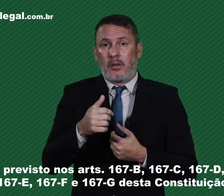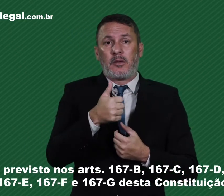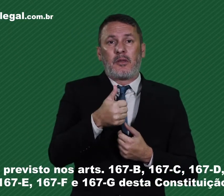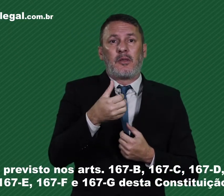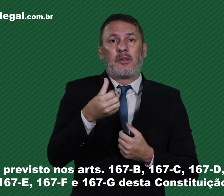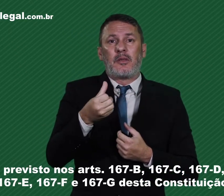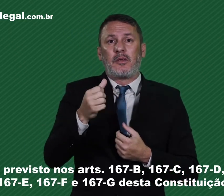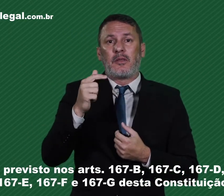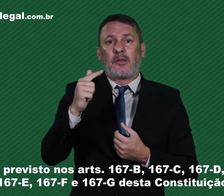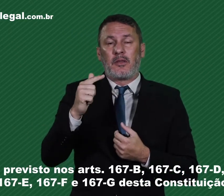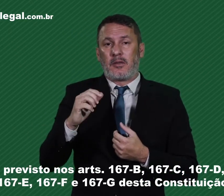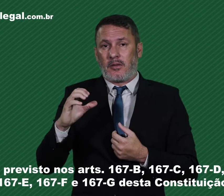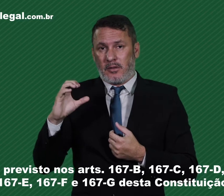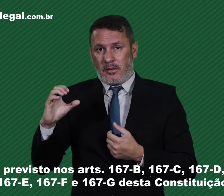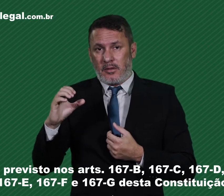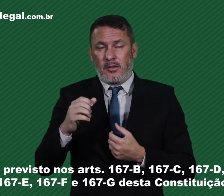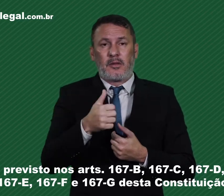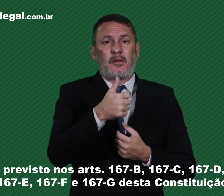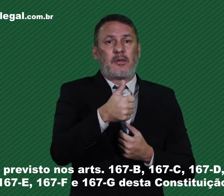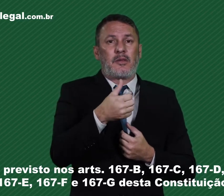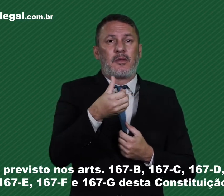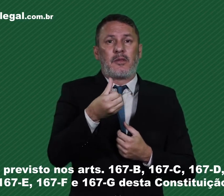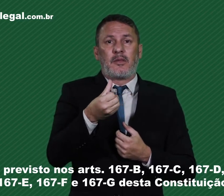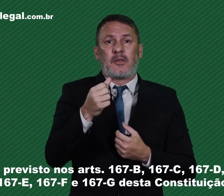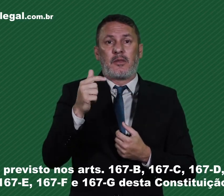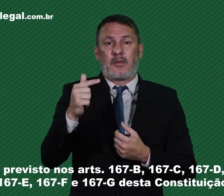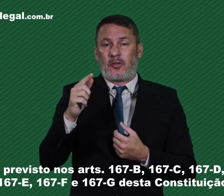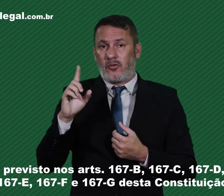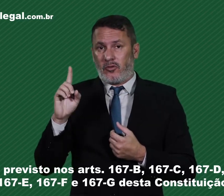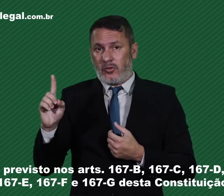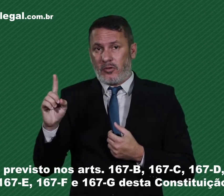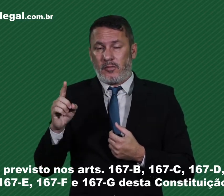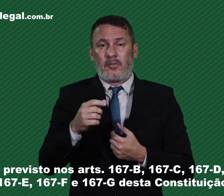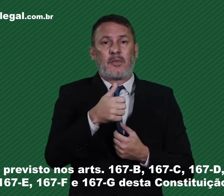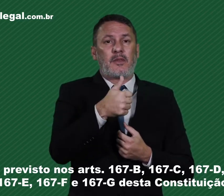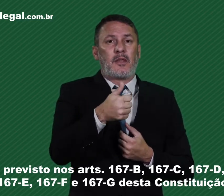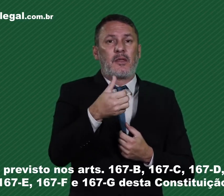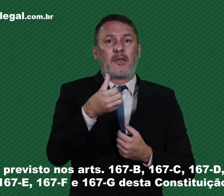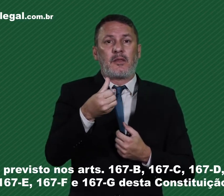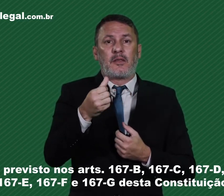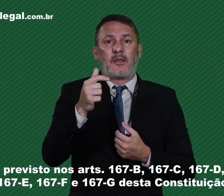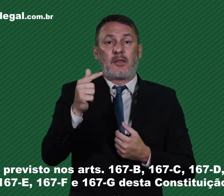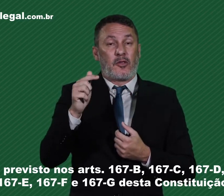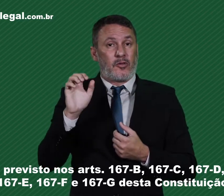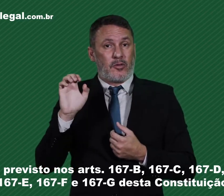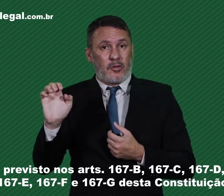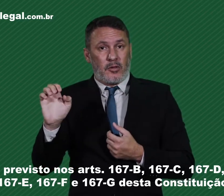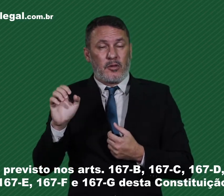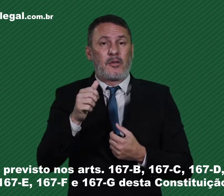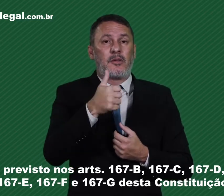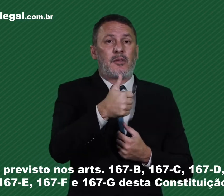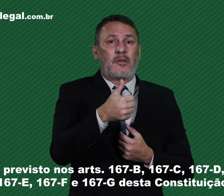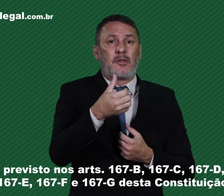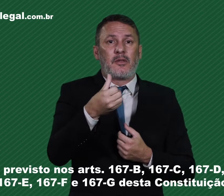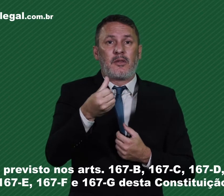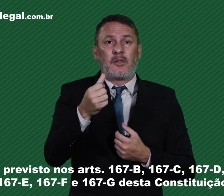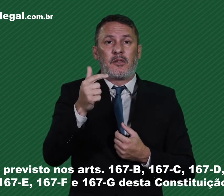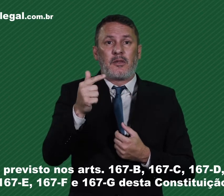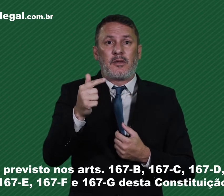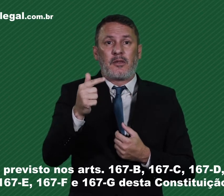b167 c167 de 167 e 167 f